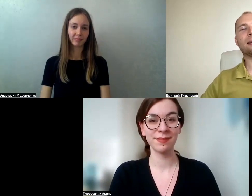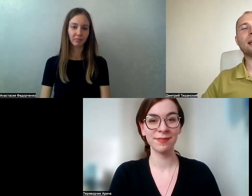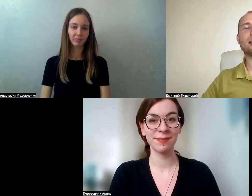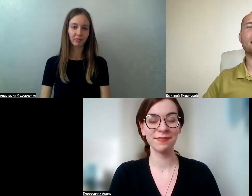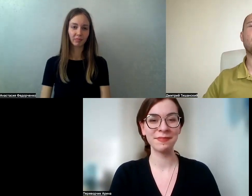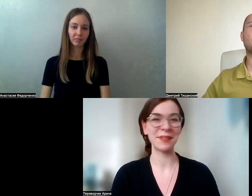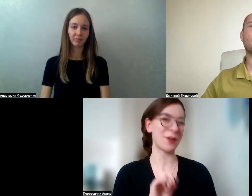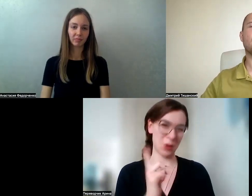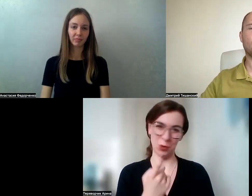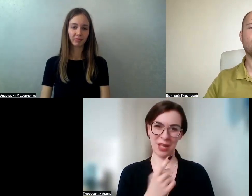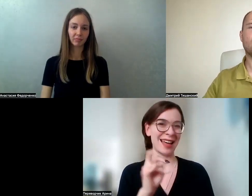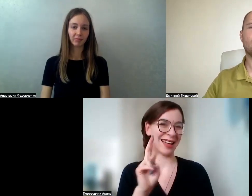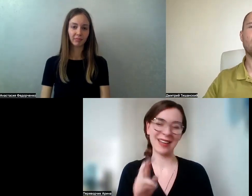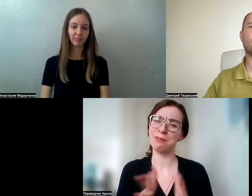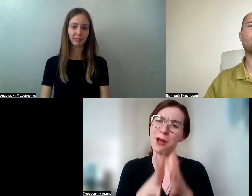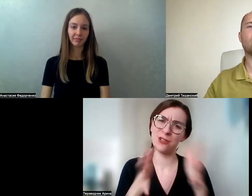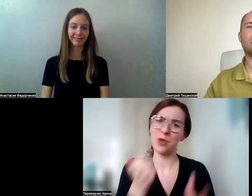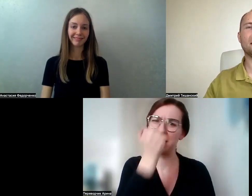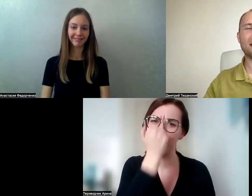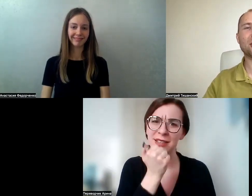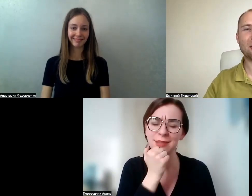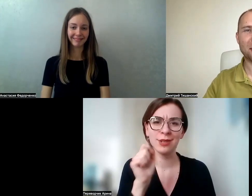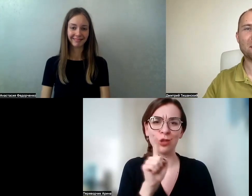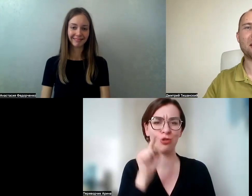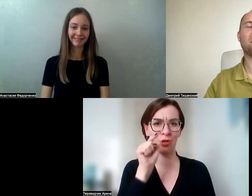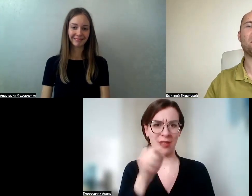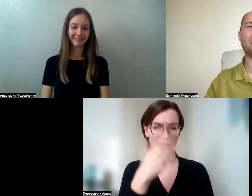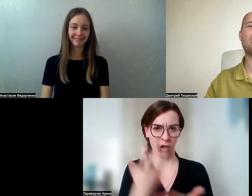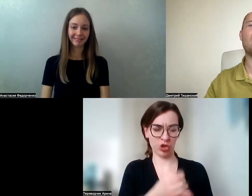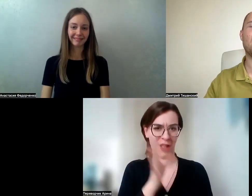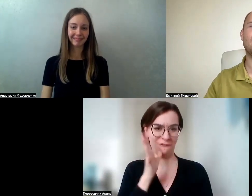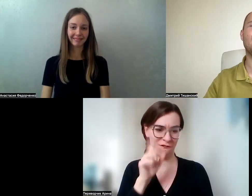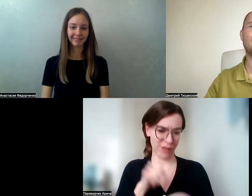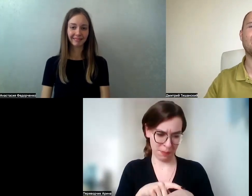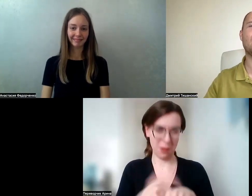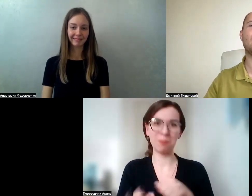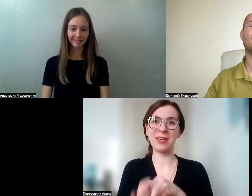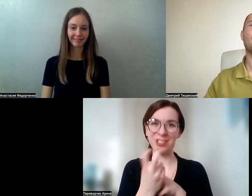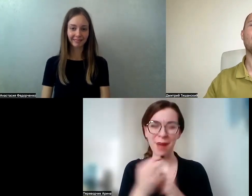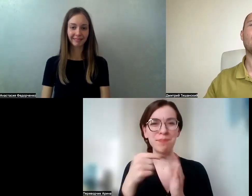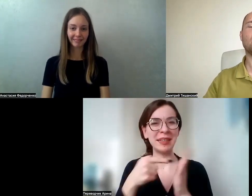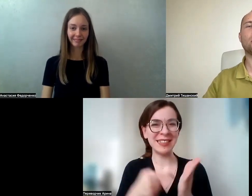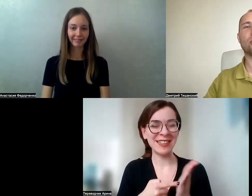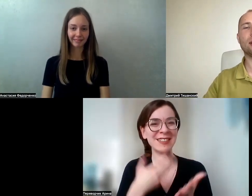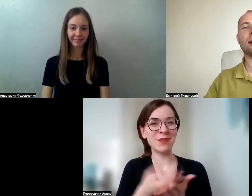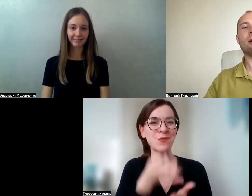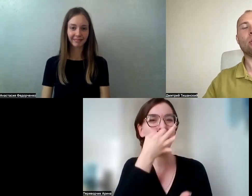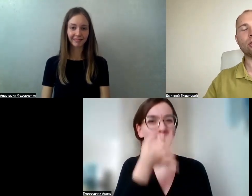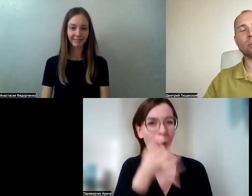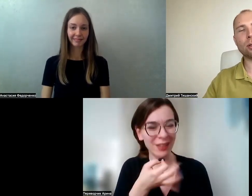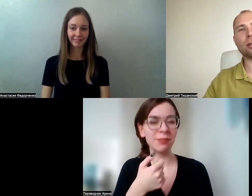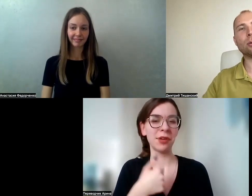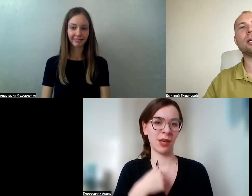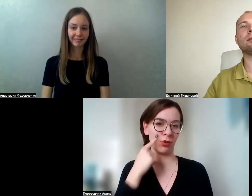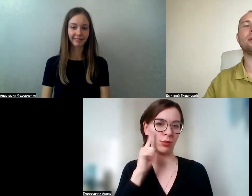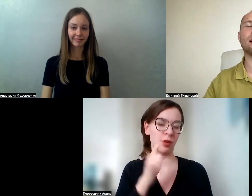Круто. Настя, я тебя благодарю за то, что ты нашла время, пришла, поделилась с нами. Я думаю, что ты